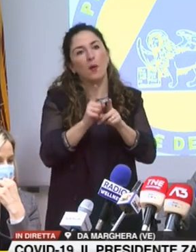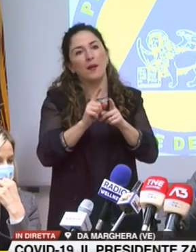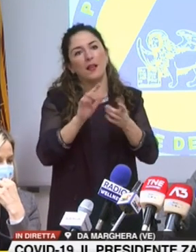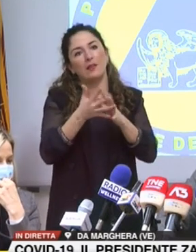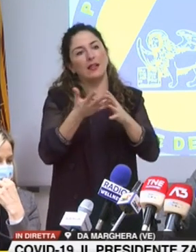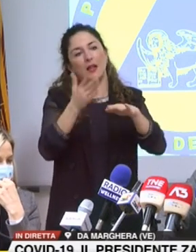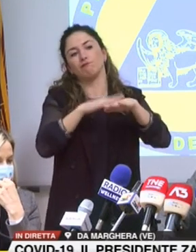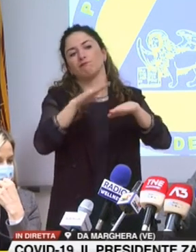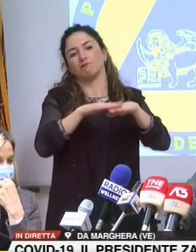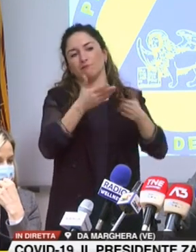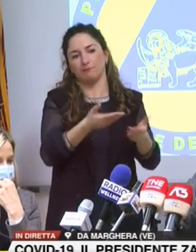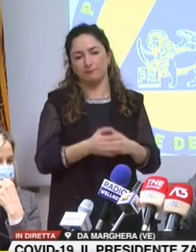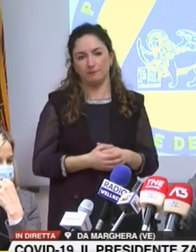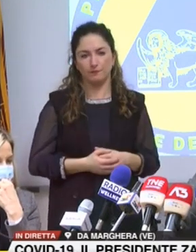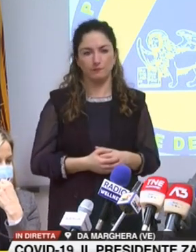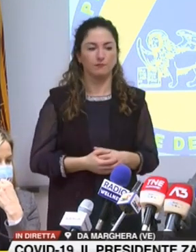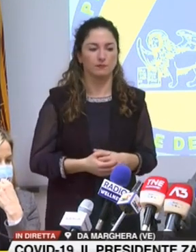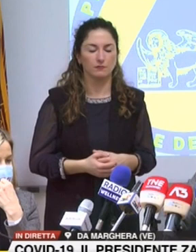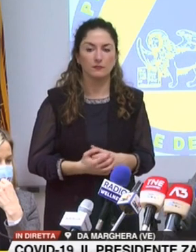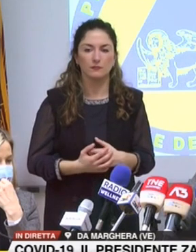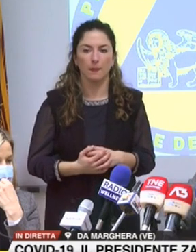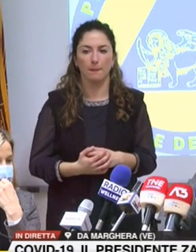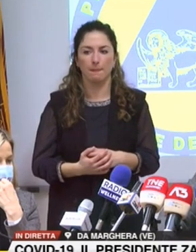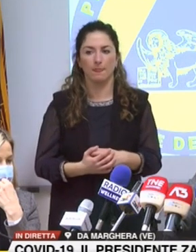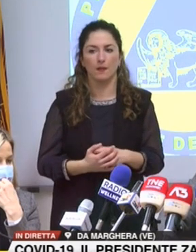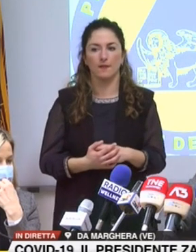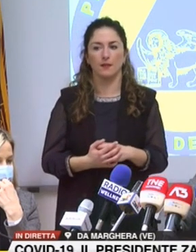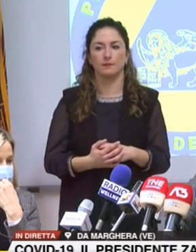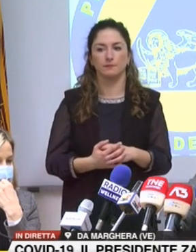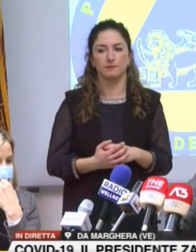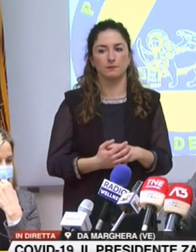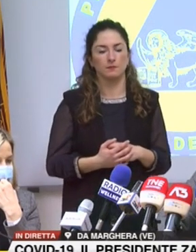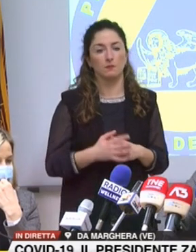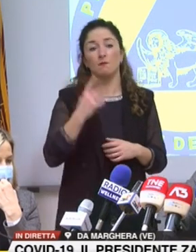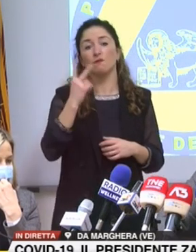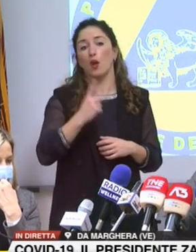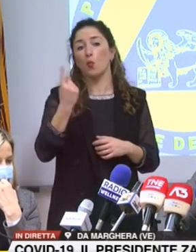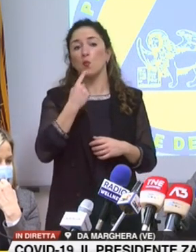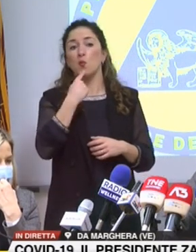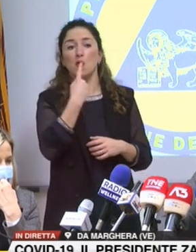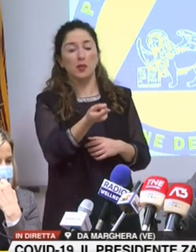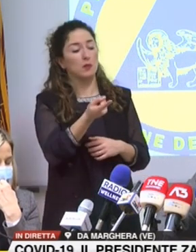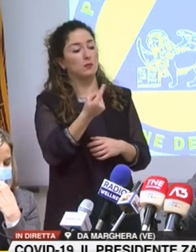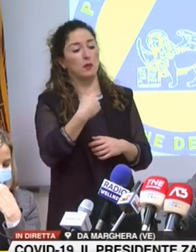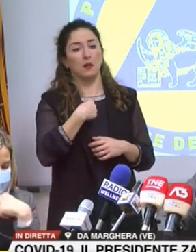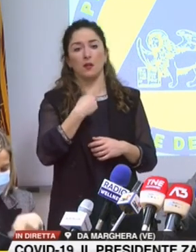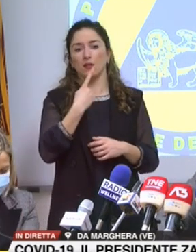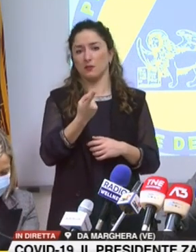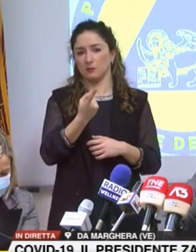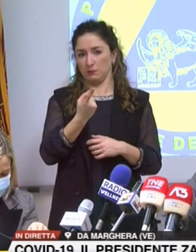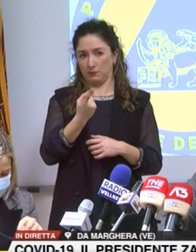volta. Dico che nonostante qualcuno, qualche esperto di tutto, abbia detto che sparavo minchiate